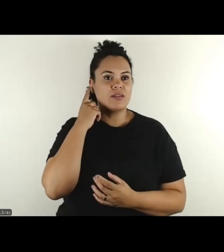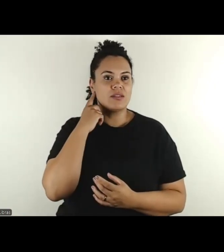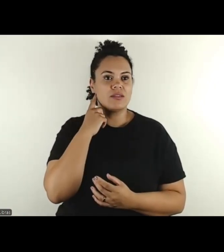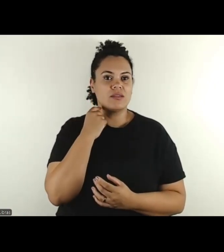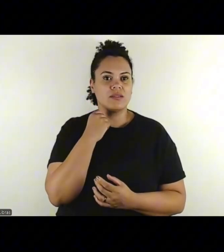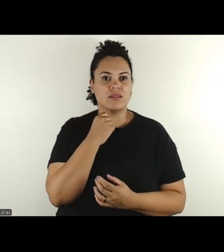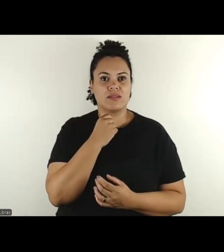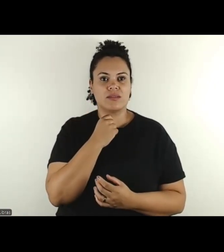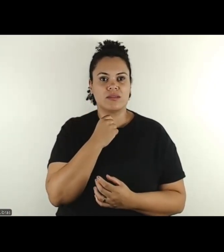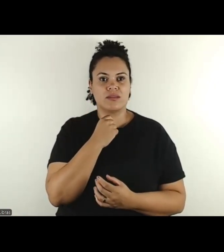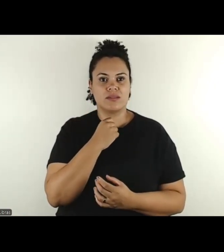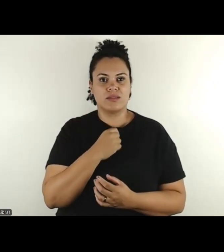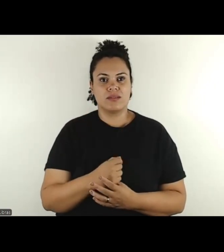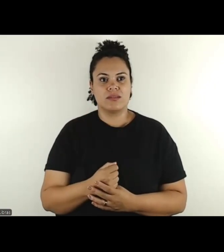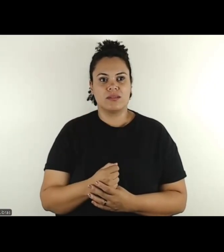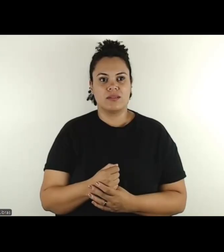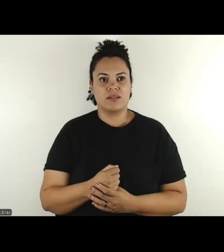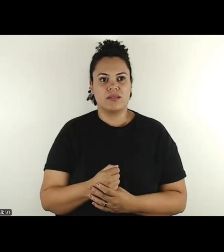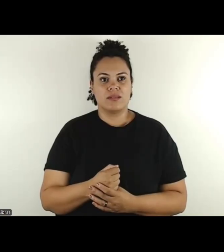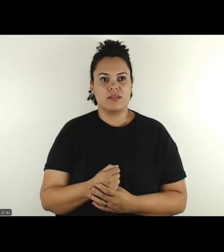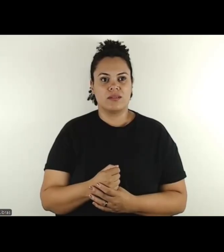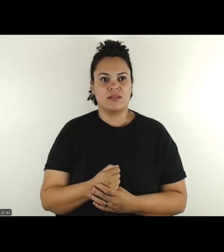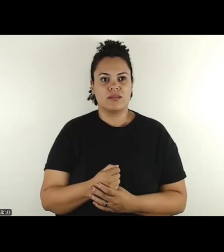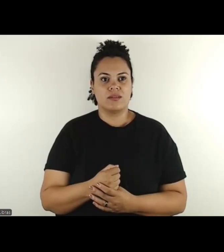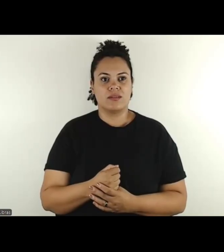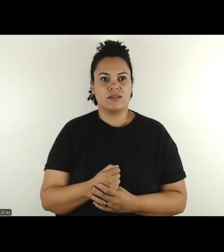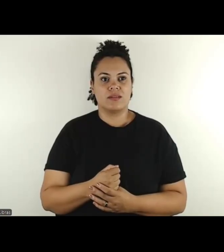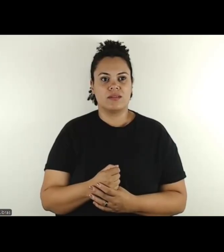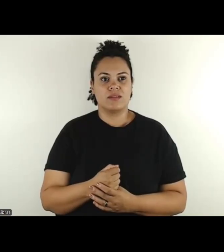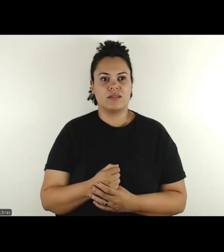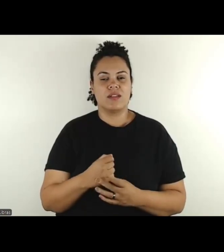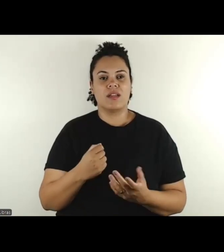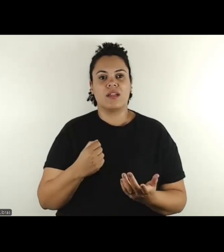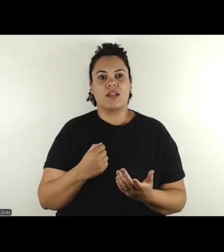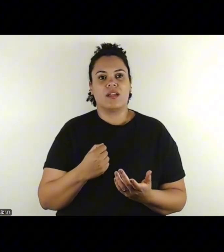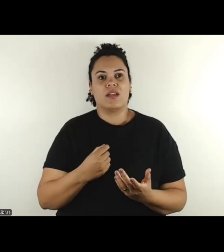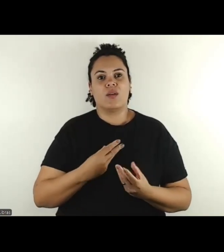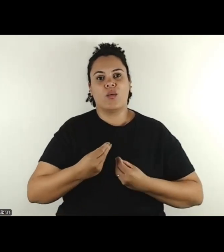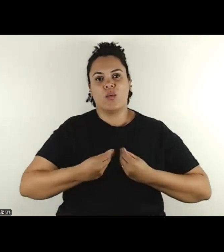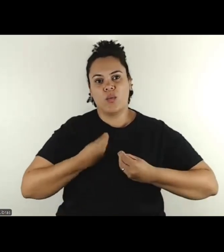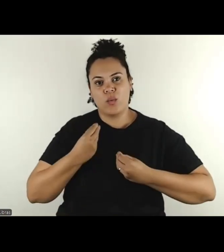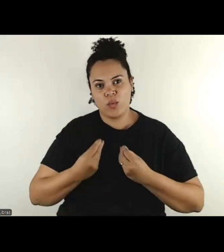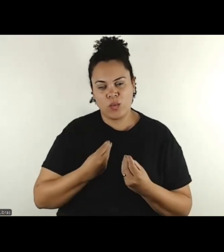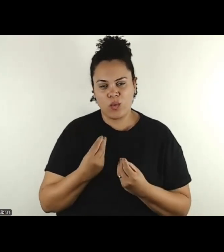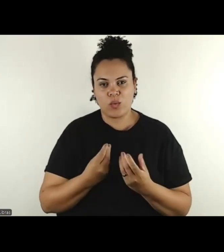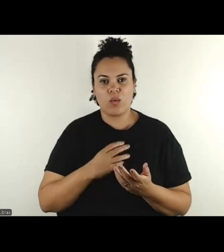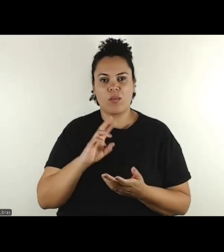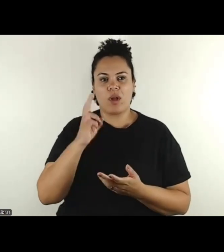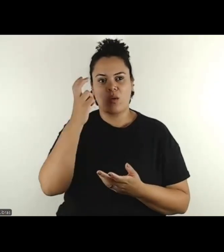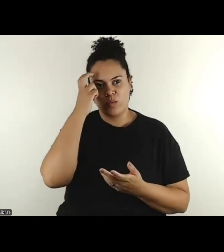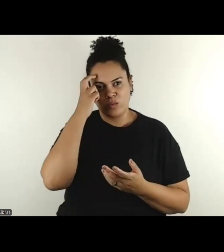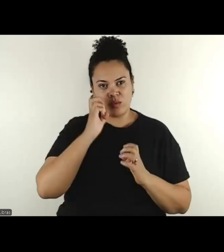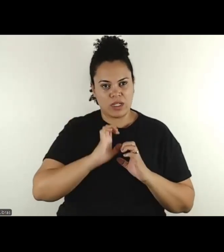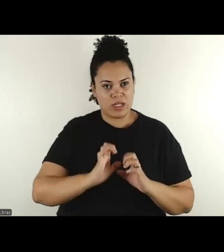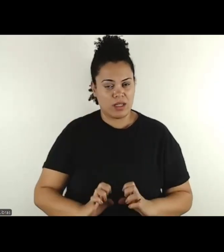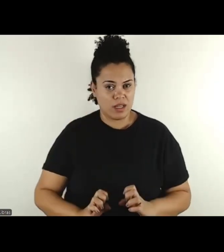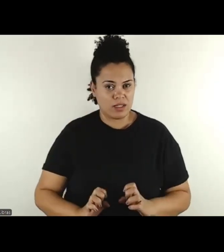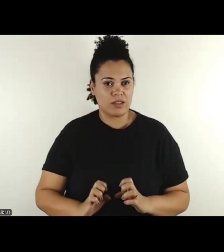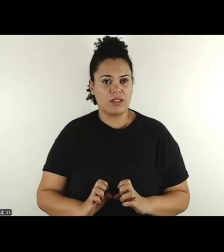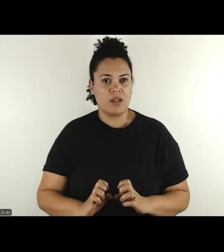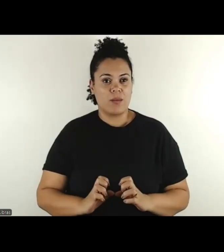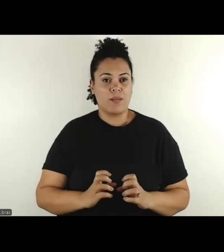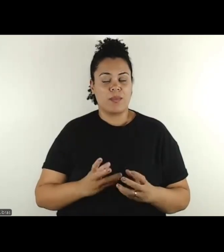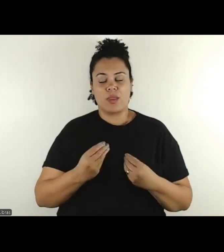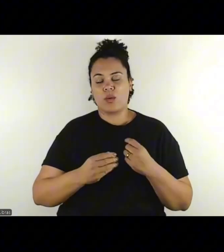caráter confessional se contrapõem às livres formas de manifestações sociais, culturais e éticas. São